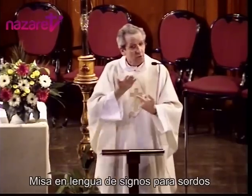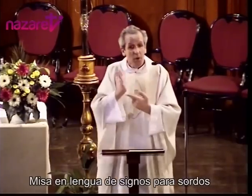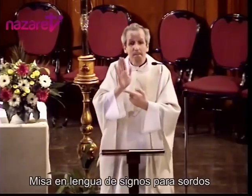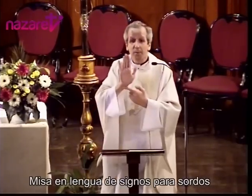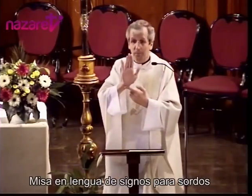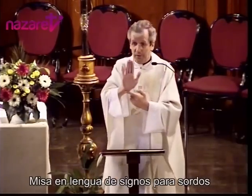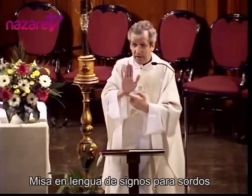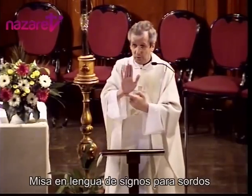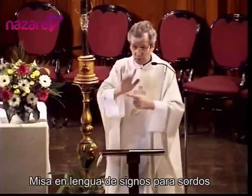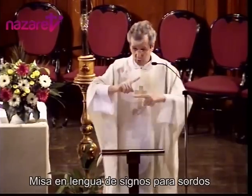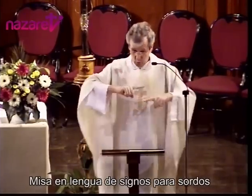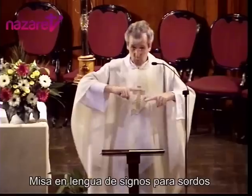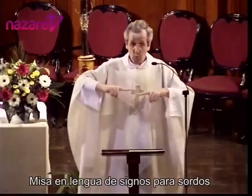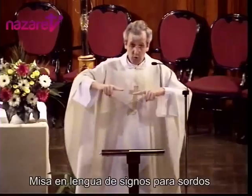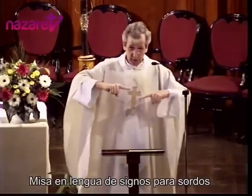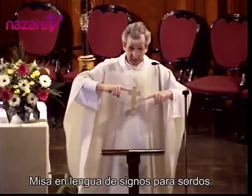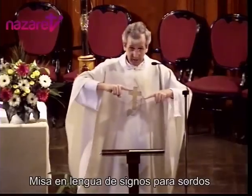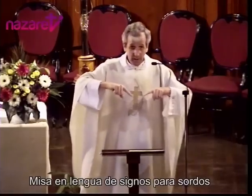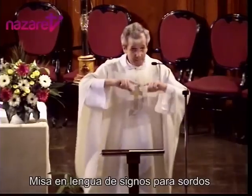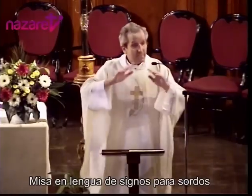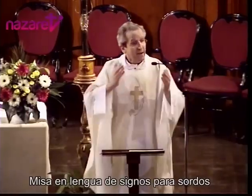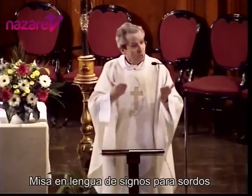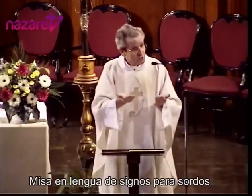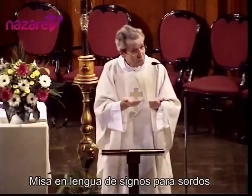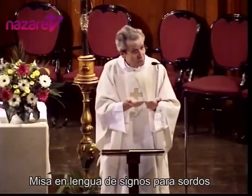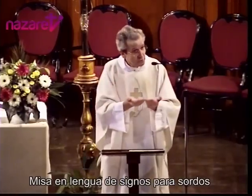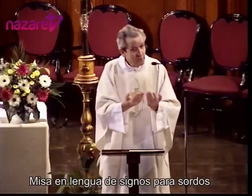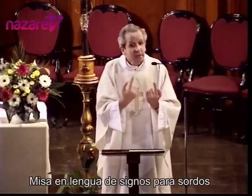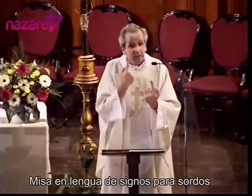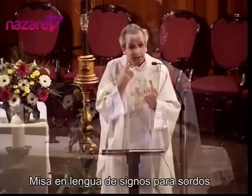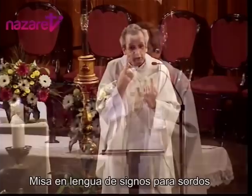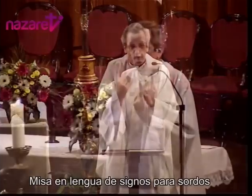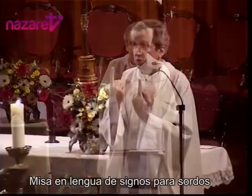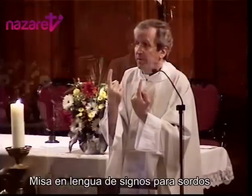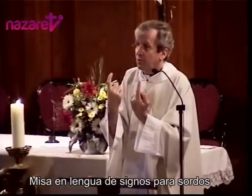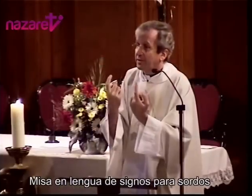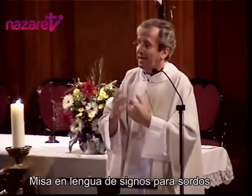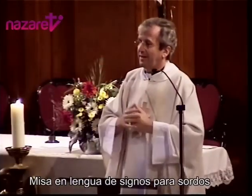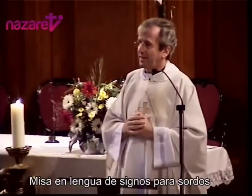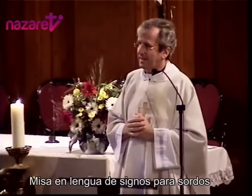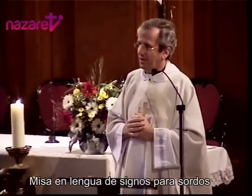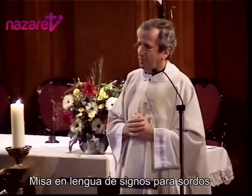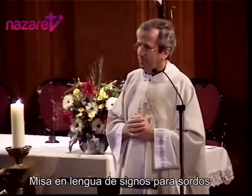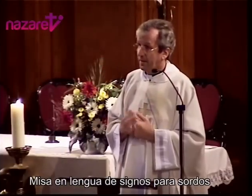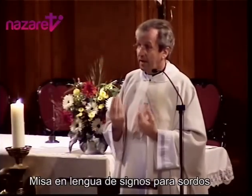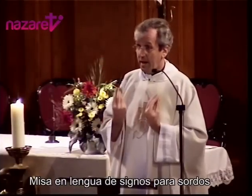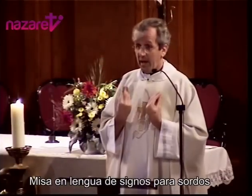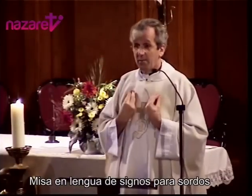proponernos un orden para nuestro mundo y que nosotros vemos tan necesario. Hemos